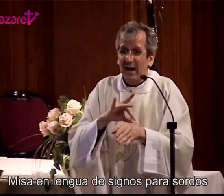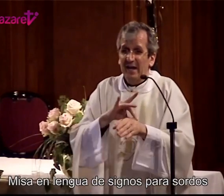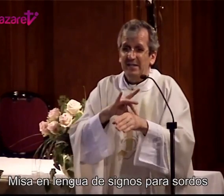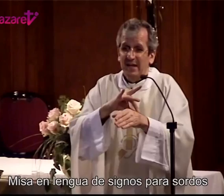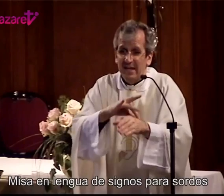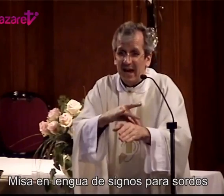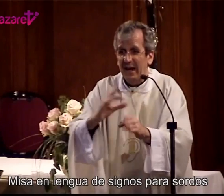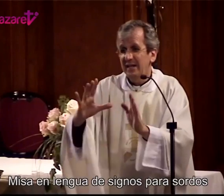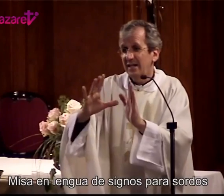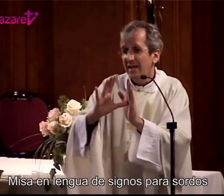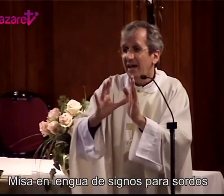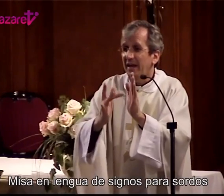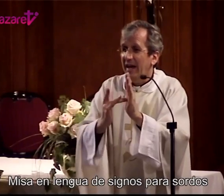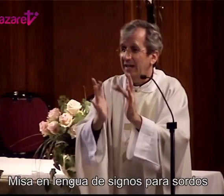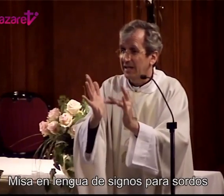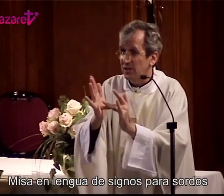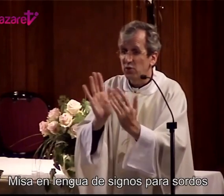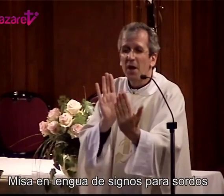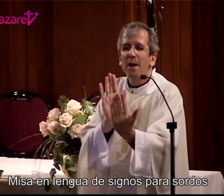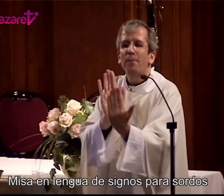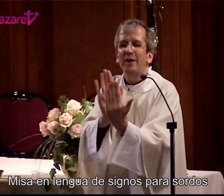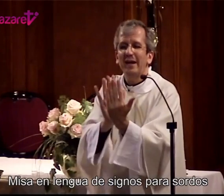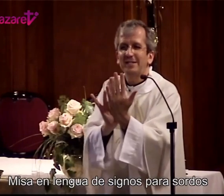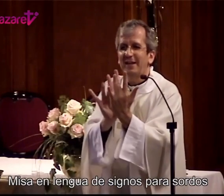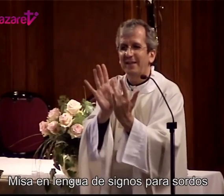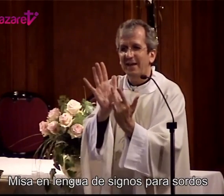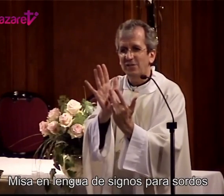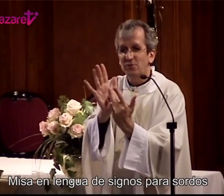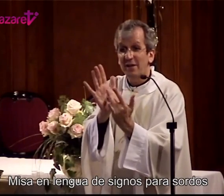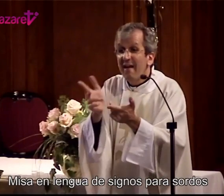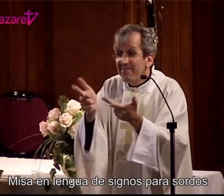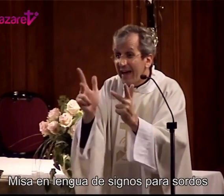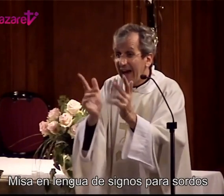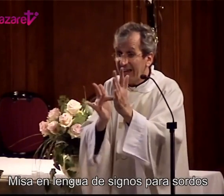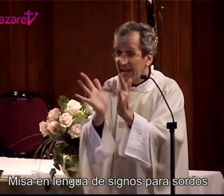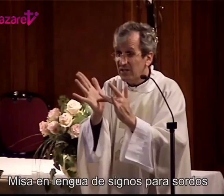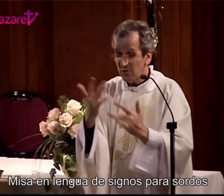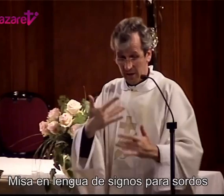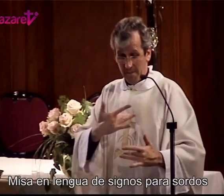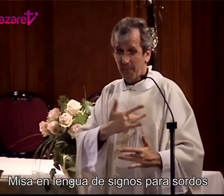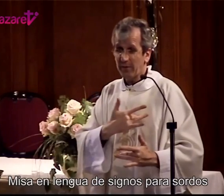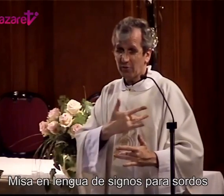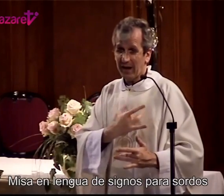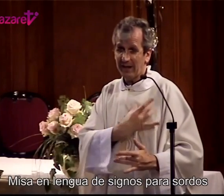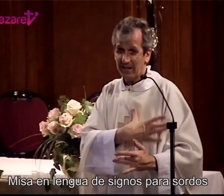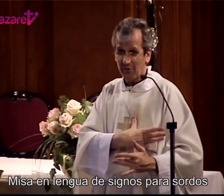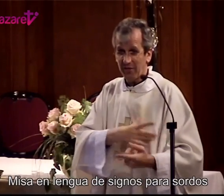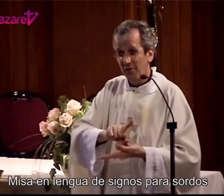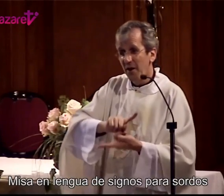ayudarlas, guiarlas, acercarlas a Jesús, ponerlas delante de Jesús, dejar que Jesús pueda tocarles el corazón,